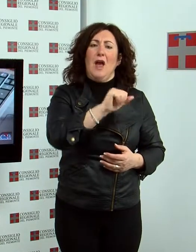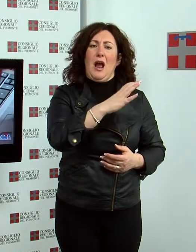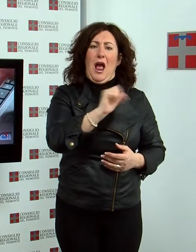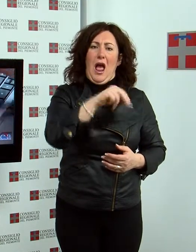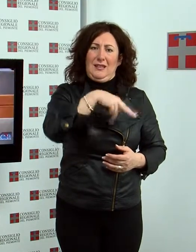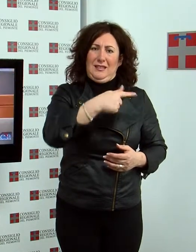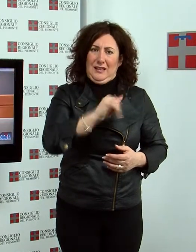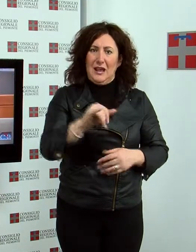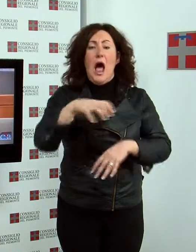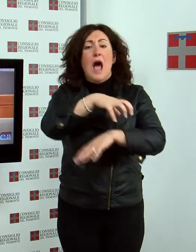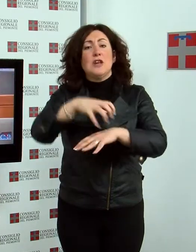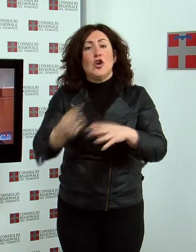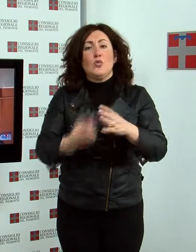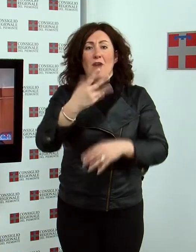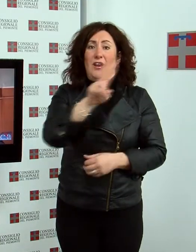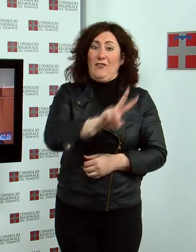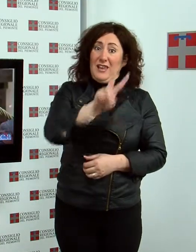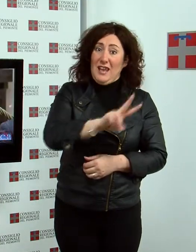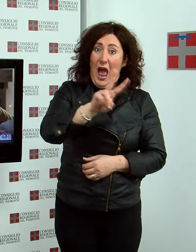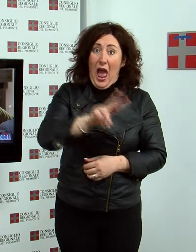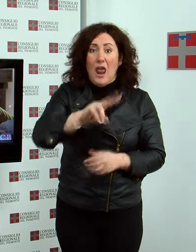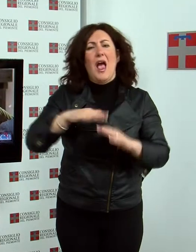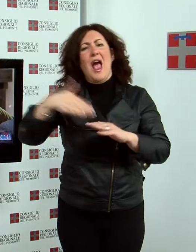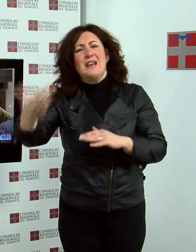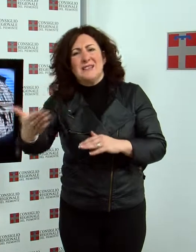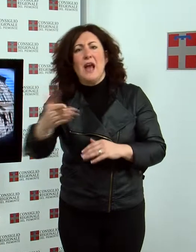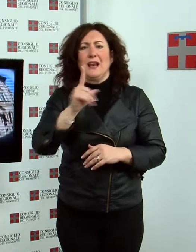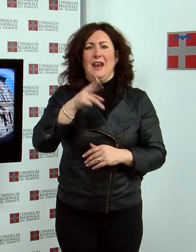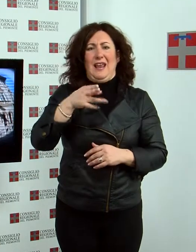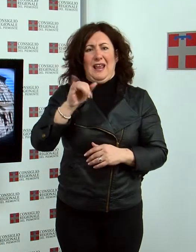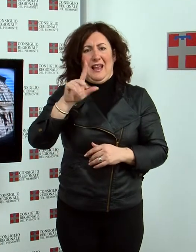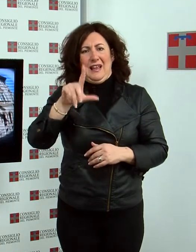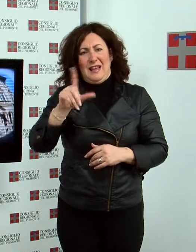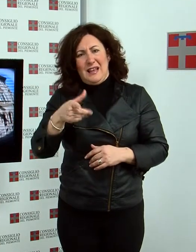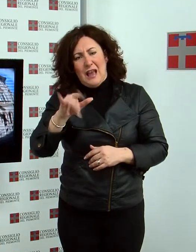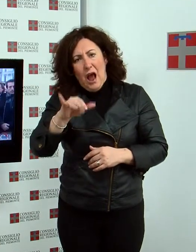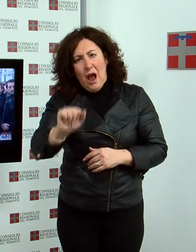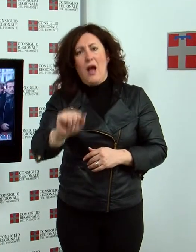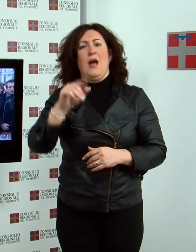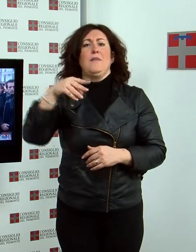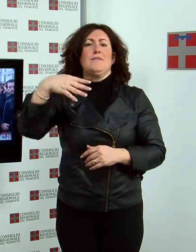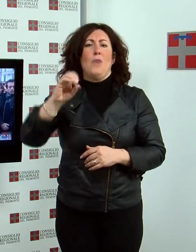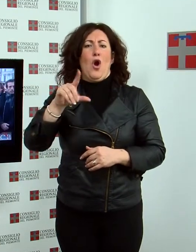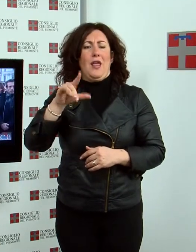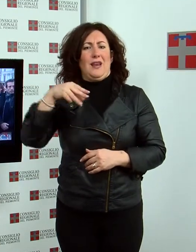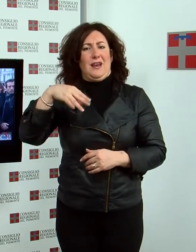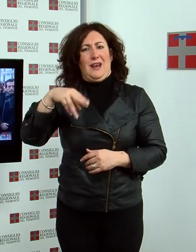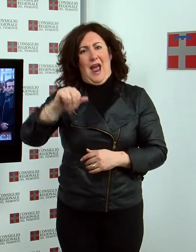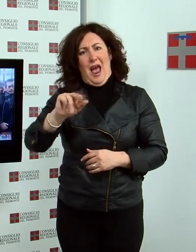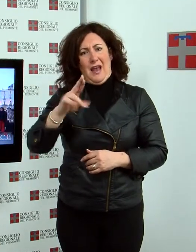esterni Gilberto Picchetto Fratin, Agostino Ghiglia e Riccardo Molinari. Con Libera contro le mafie. Una rappresentanza di consiglieri regionali ha